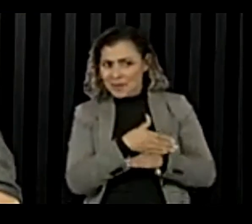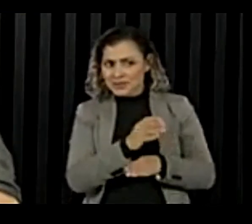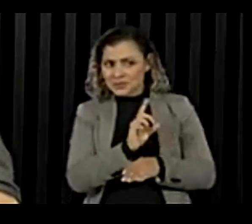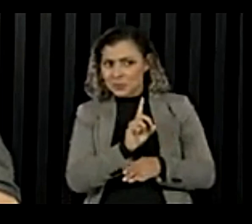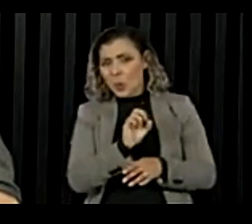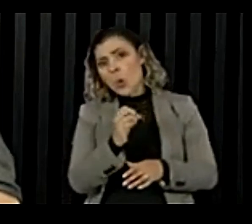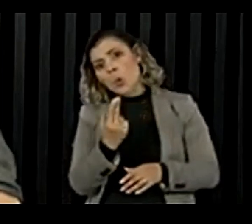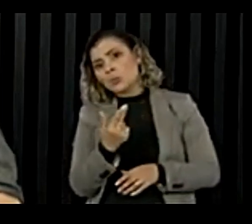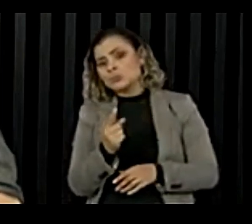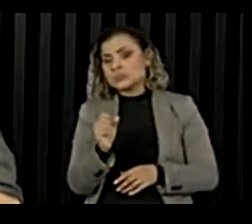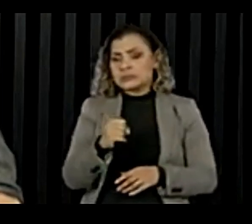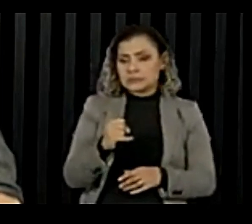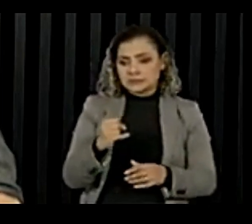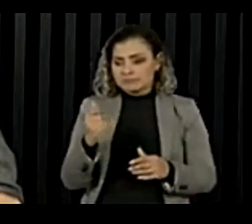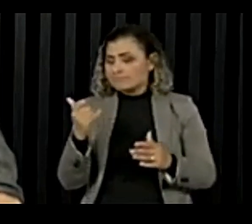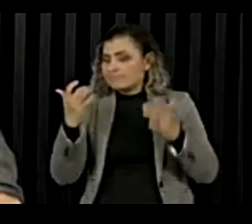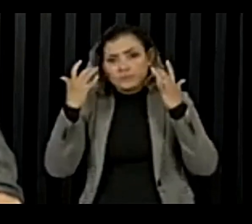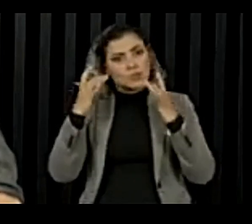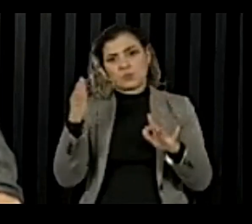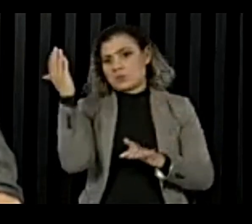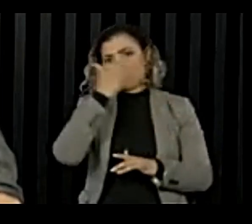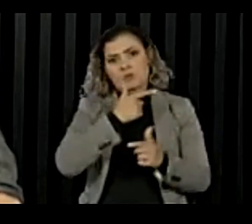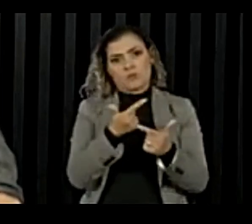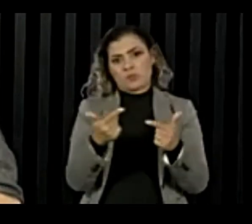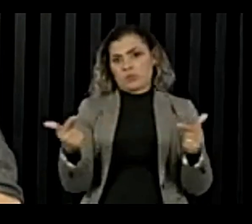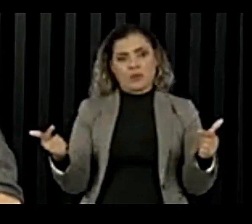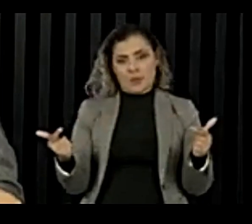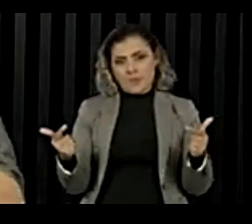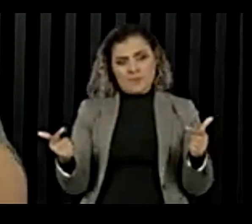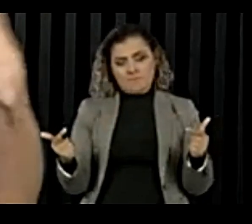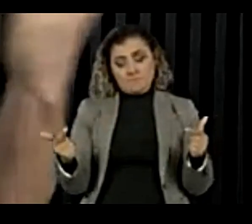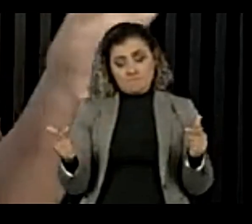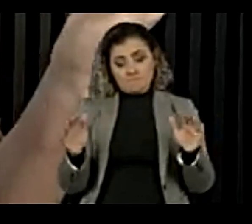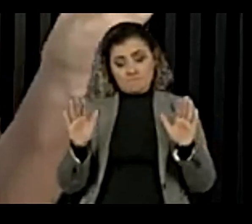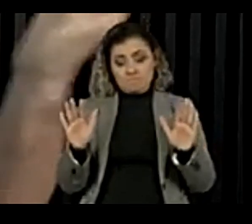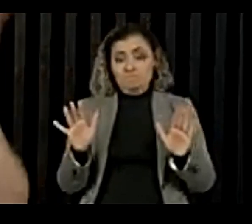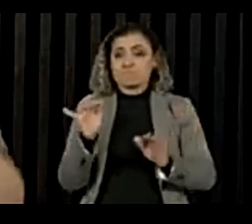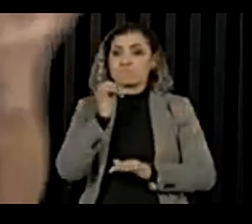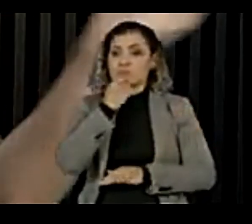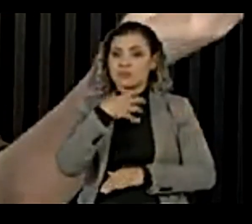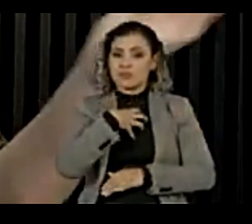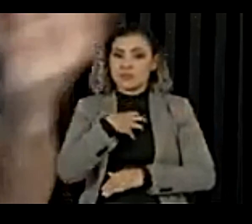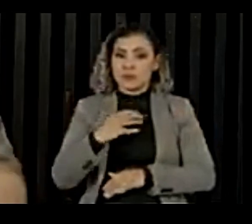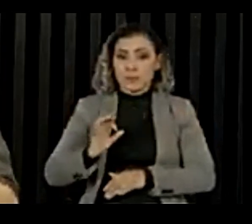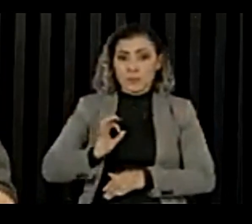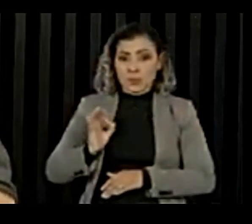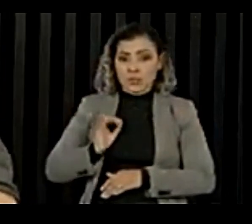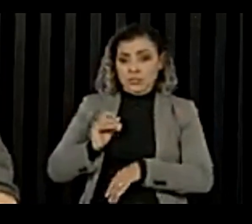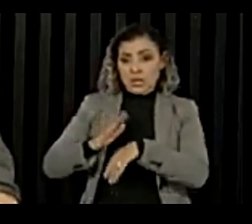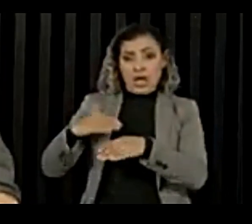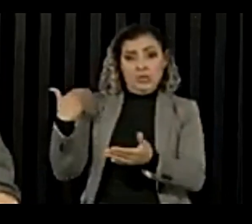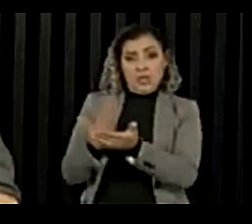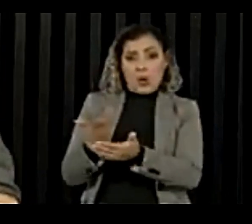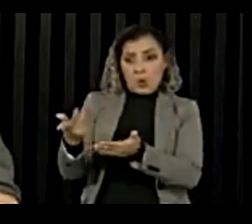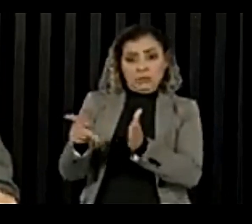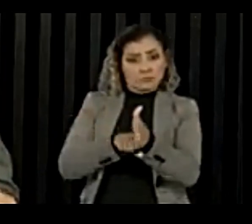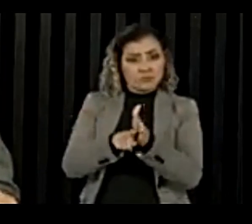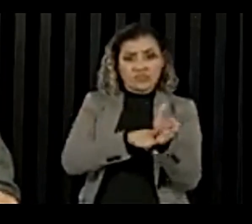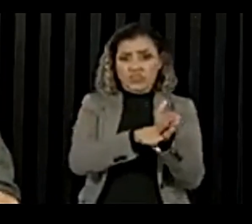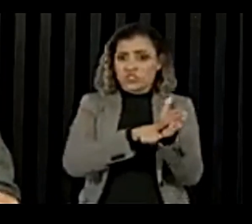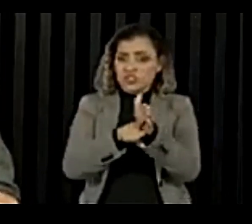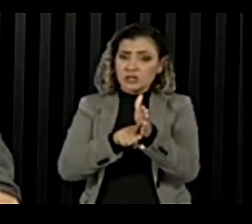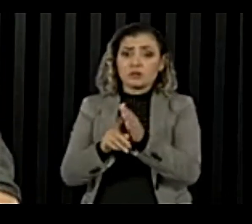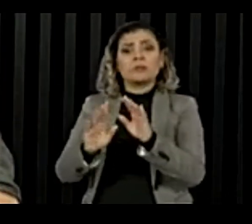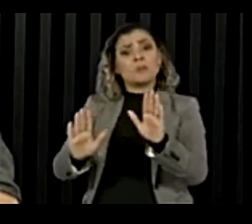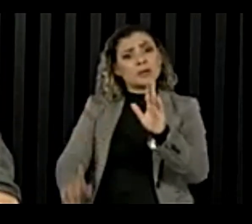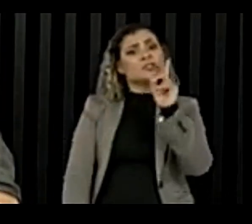é difícil imaginar. Eu não sei. A gente, infelizmente, está na polícia, eles estão até hoje com o caso, mas é muito difícil